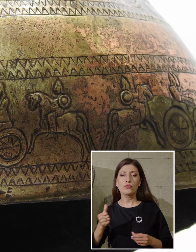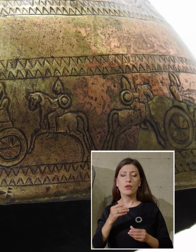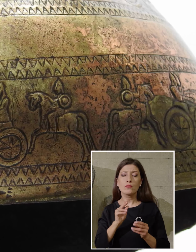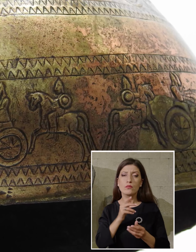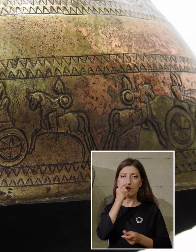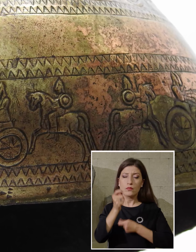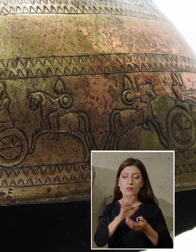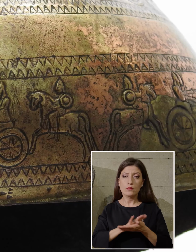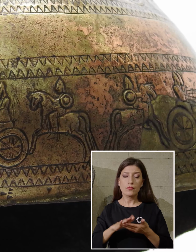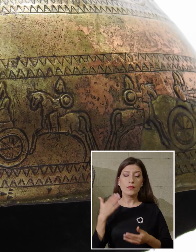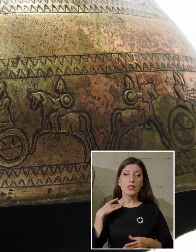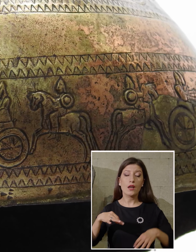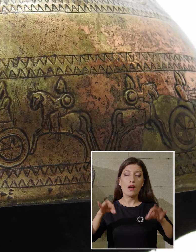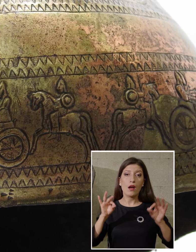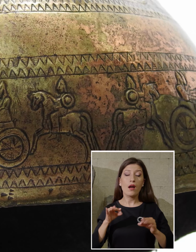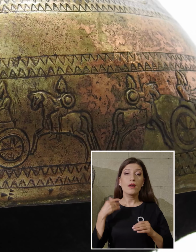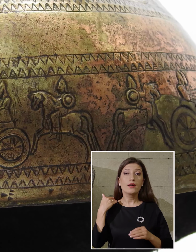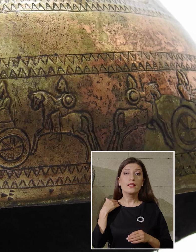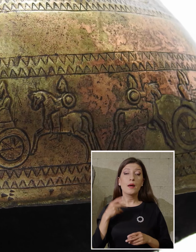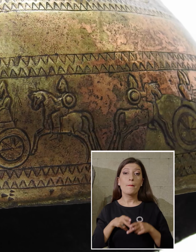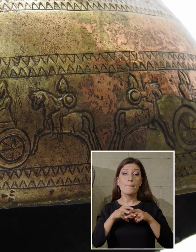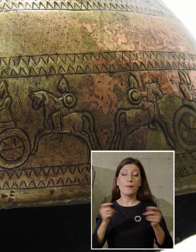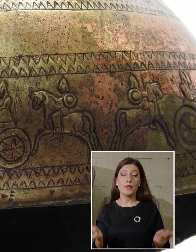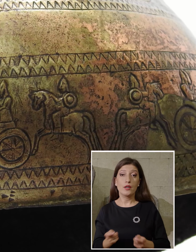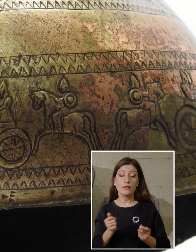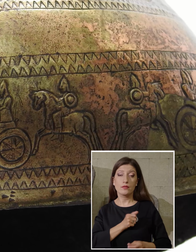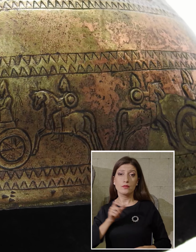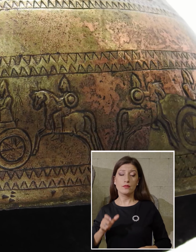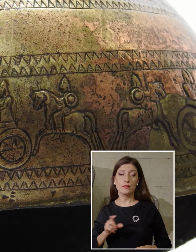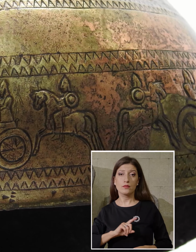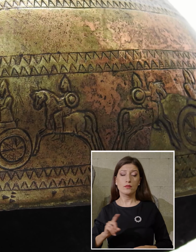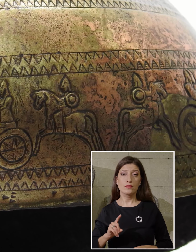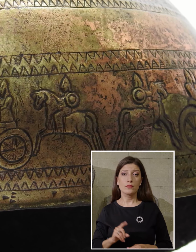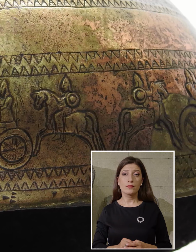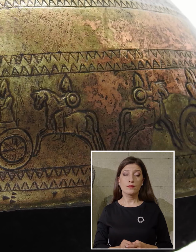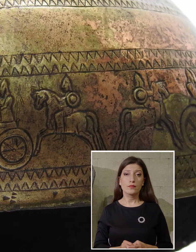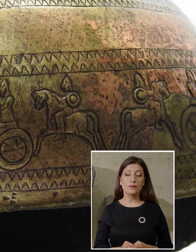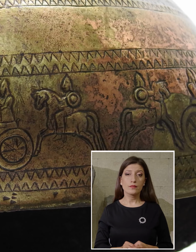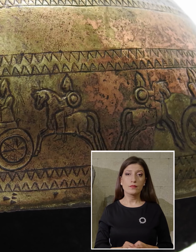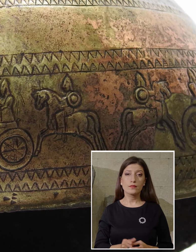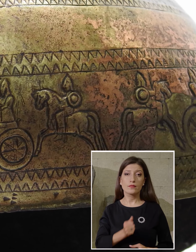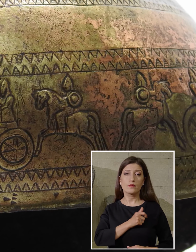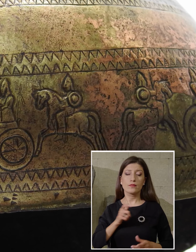ծածկոց, հեծյալ ռազմիկները կրում են կլոր վահաններ և կոնաձև սրագագաթ սաղավարտներ։